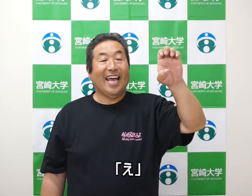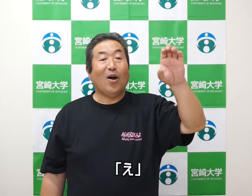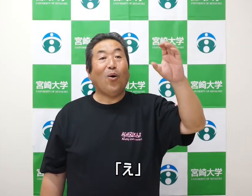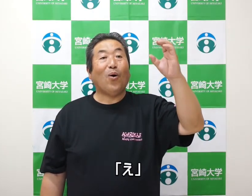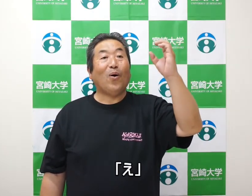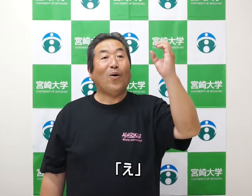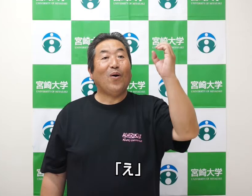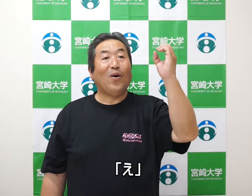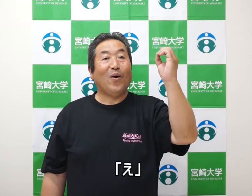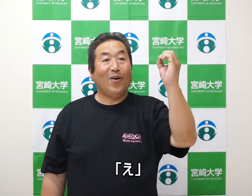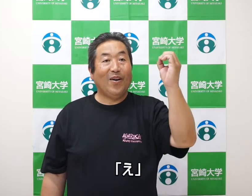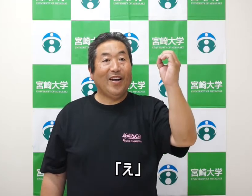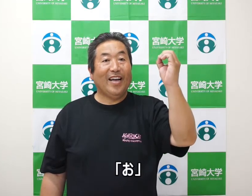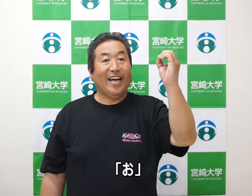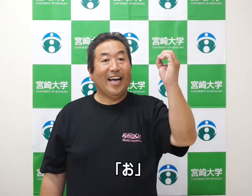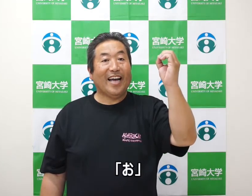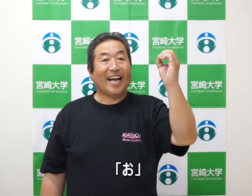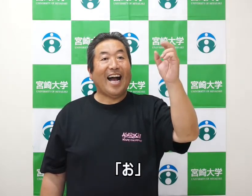お、か、